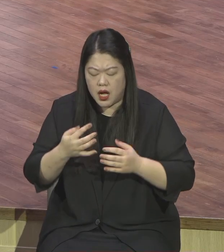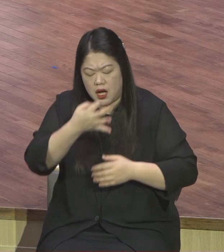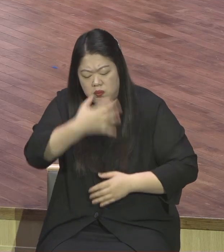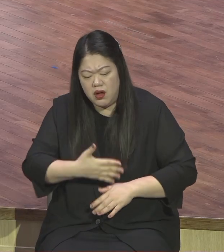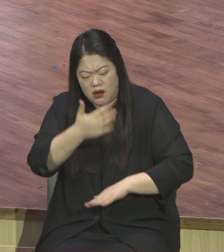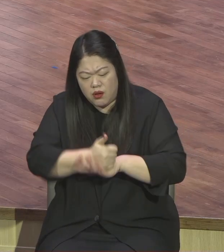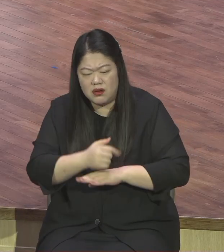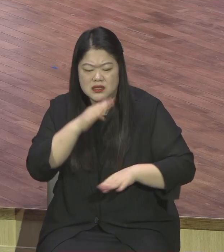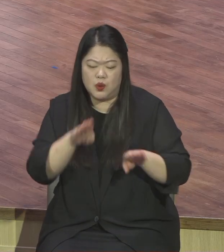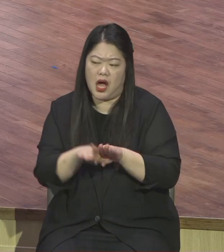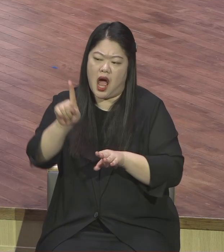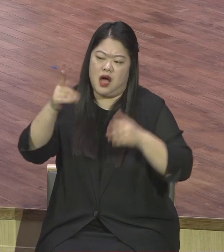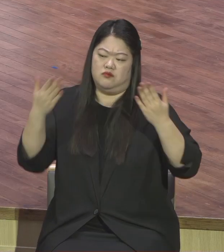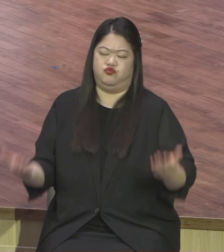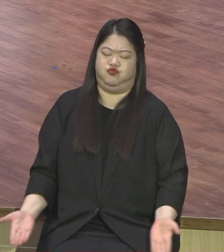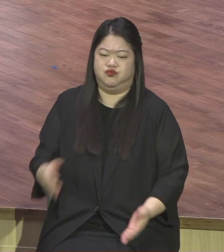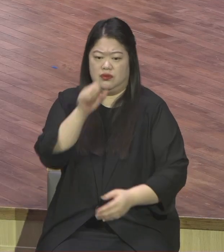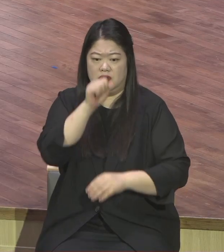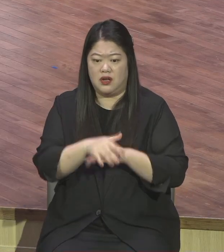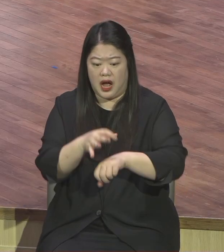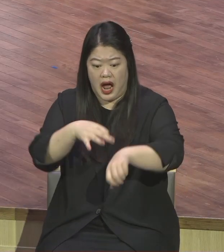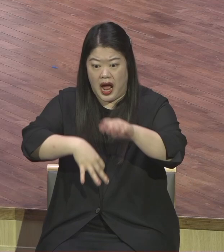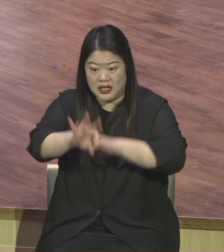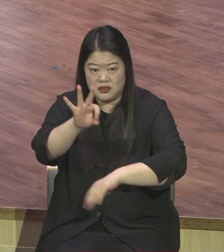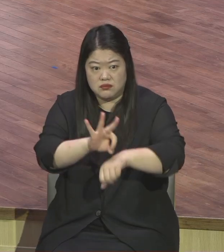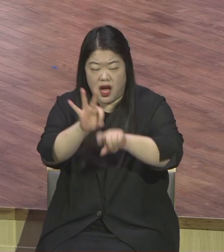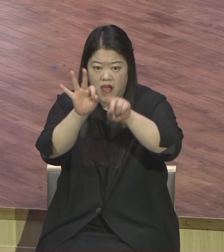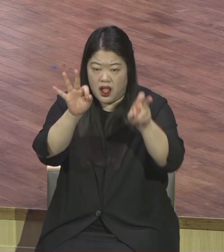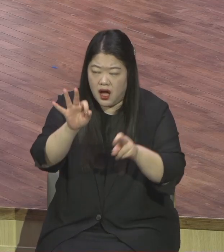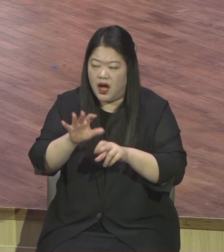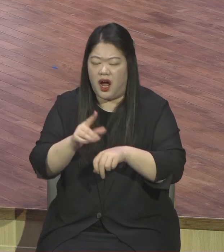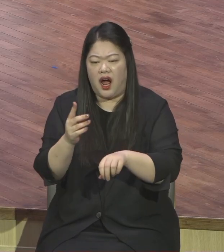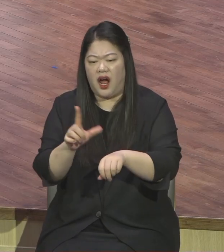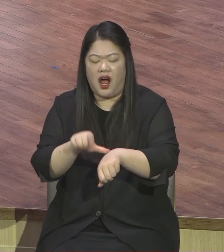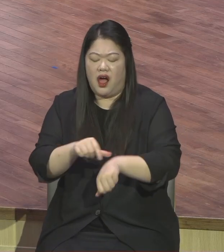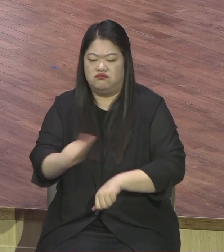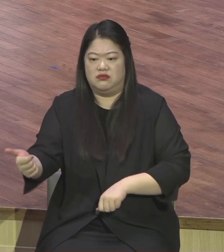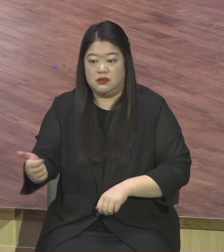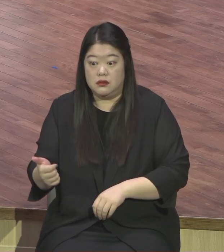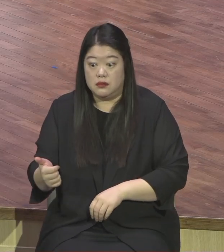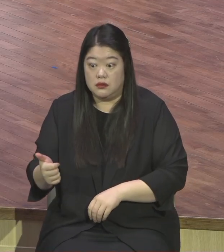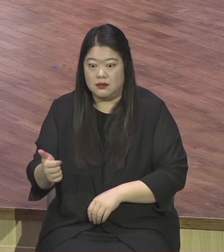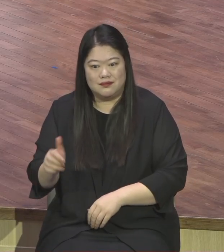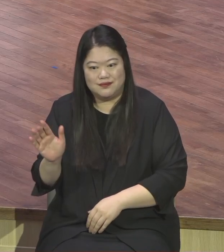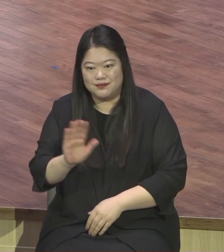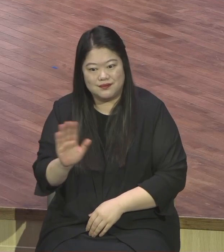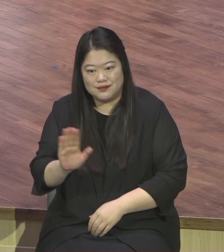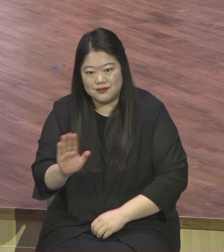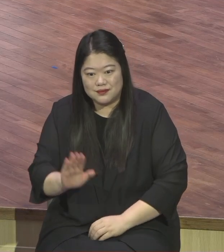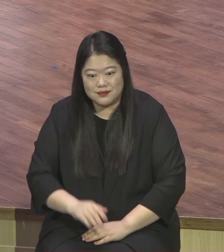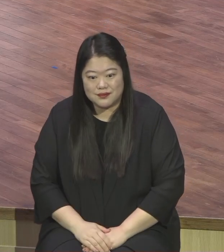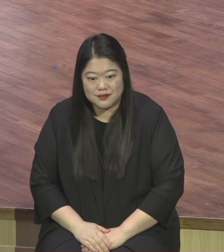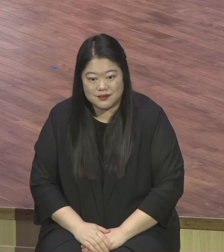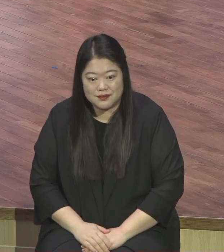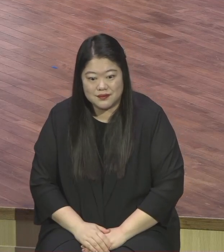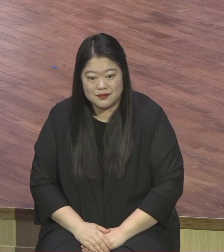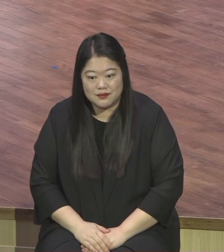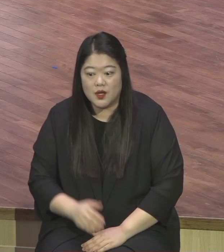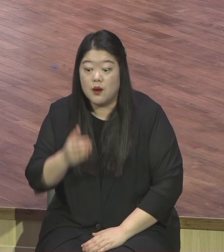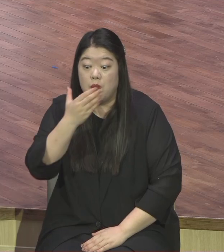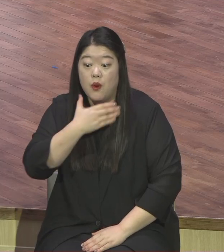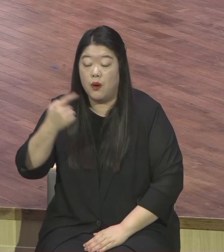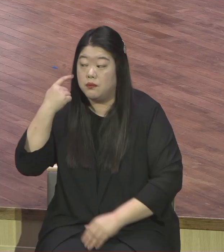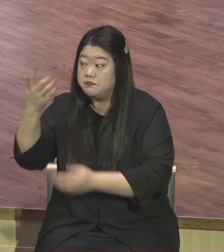나오는 거예요. 그래서 하나님의 소원은 우리 후대들에게 언약을 전달해라, 기념비를 세워라,